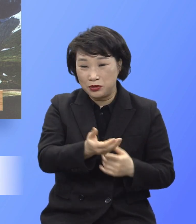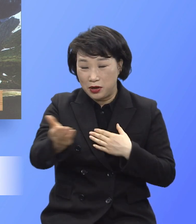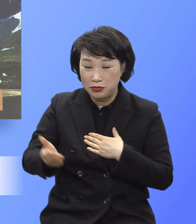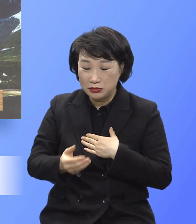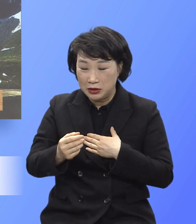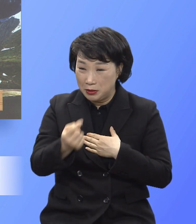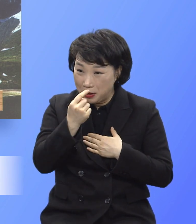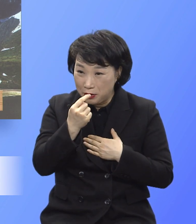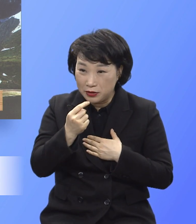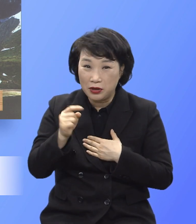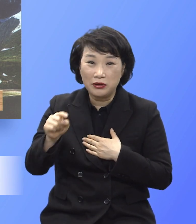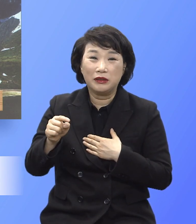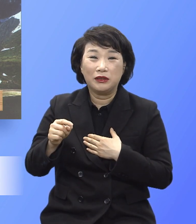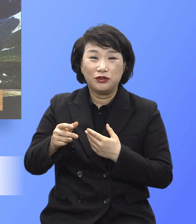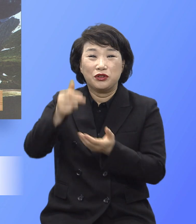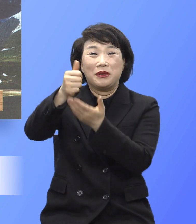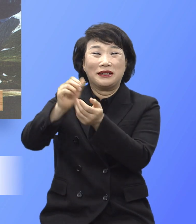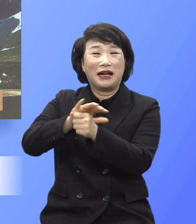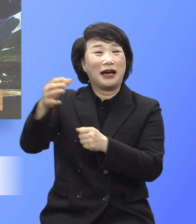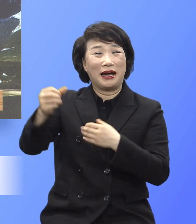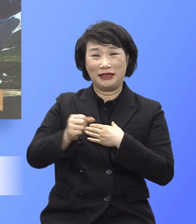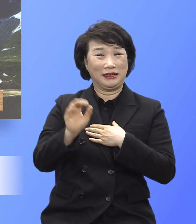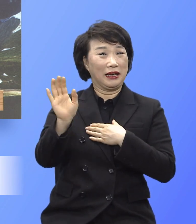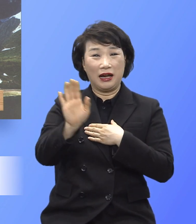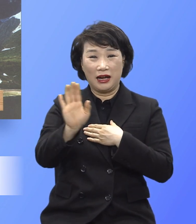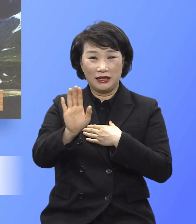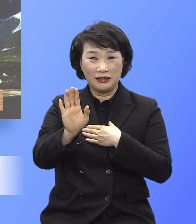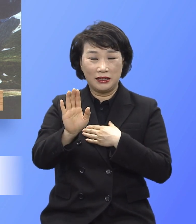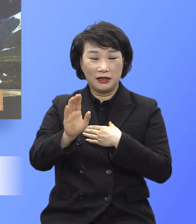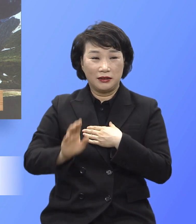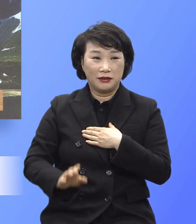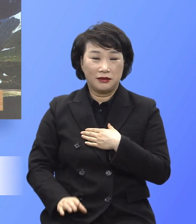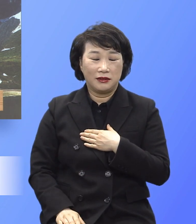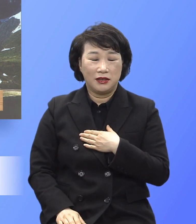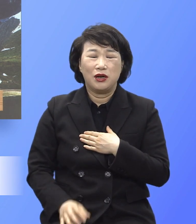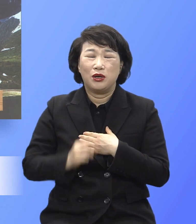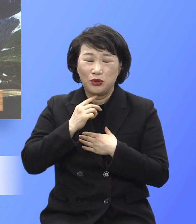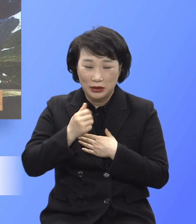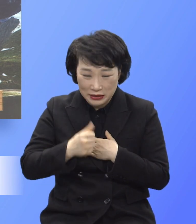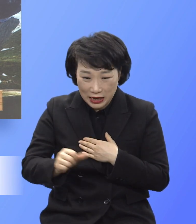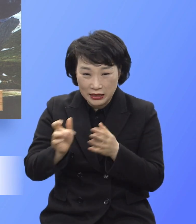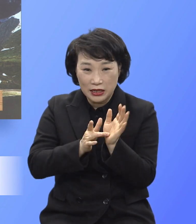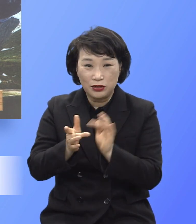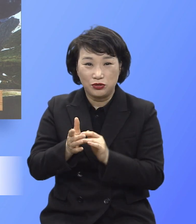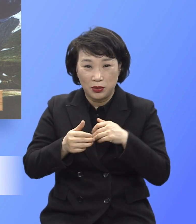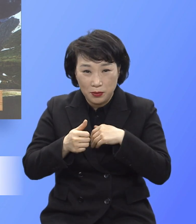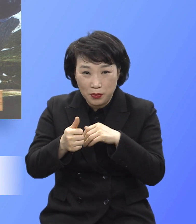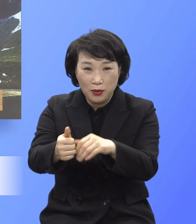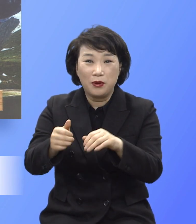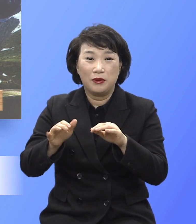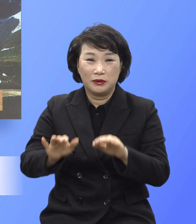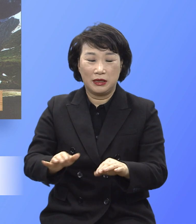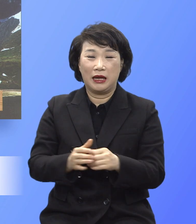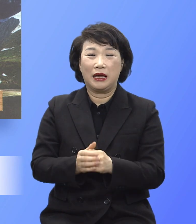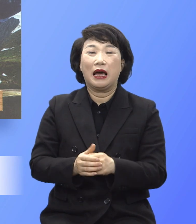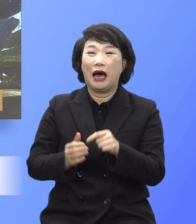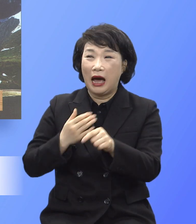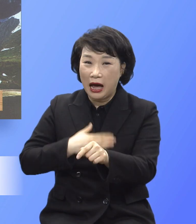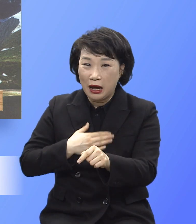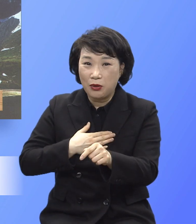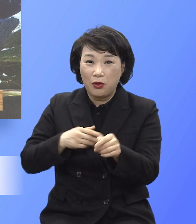터득해서 소유할 수 있는 것이 아니라 하나님이 독생자로 주신 것을